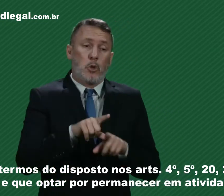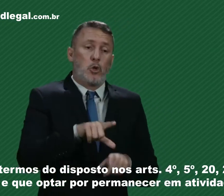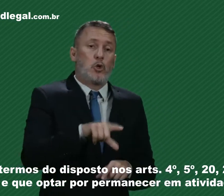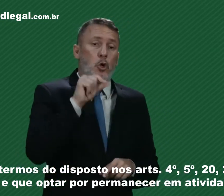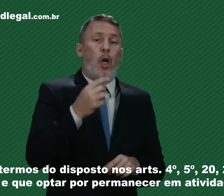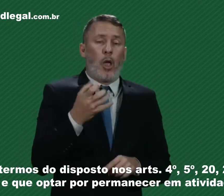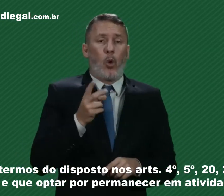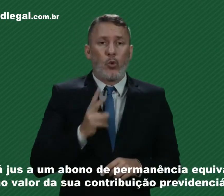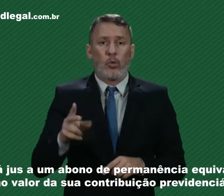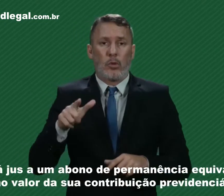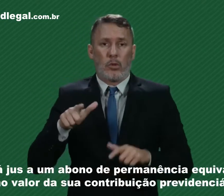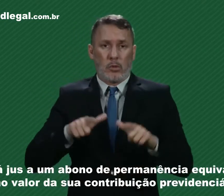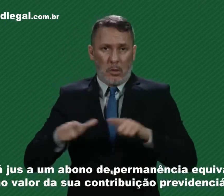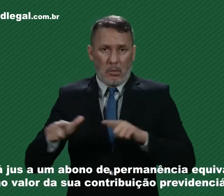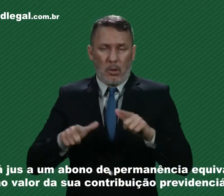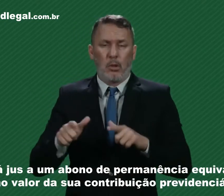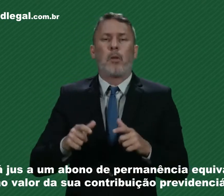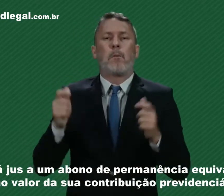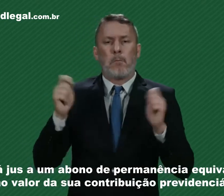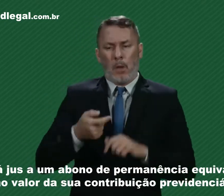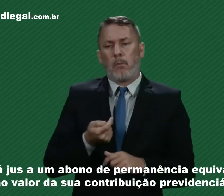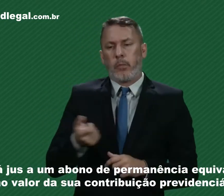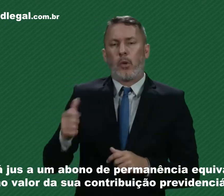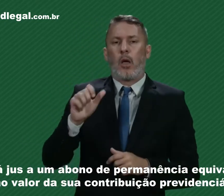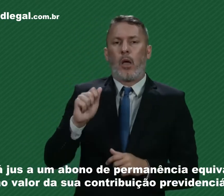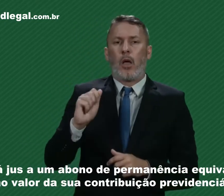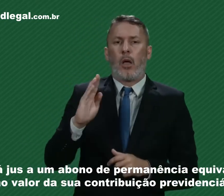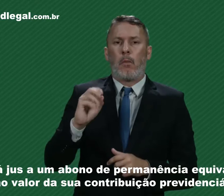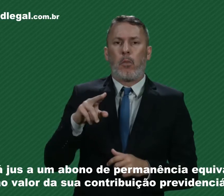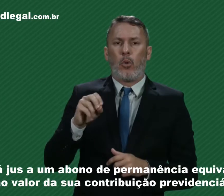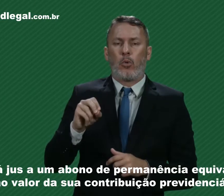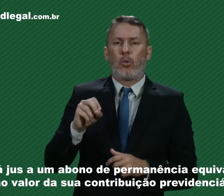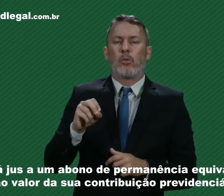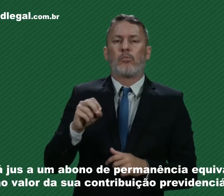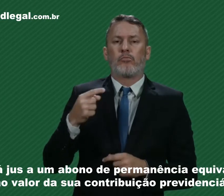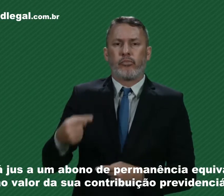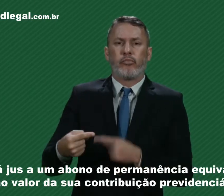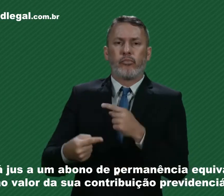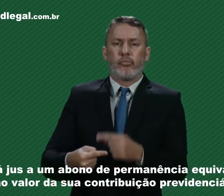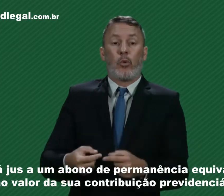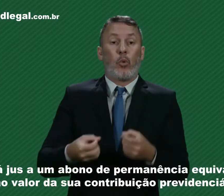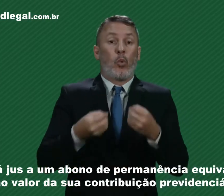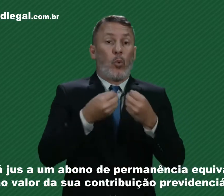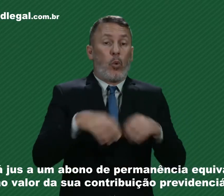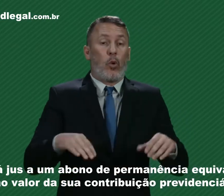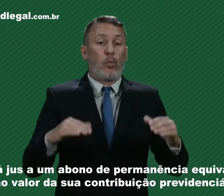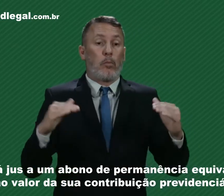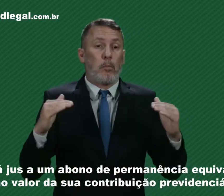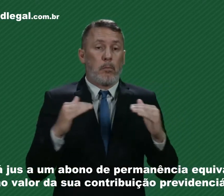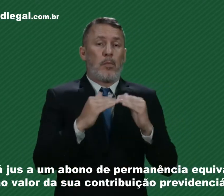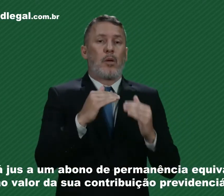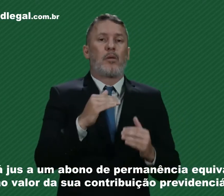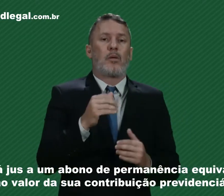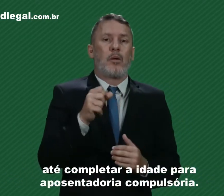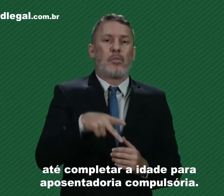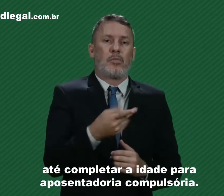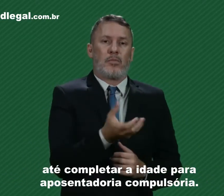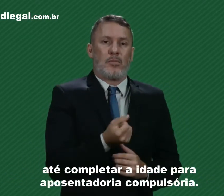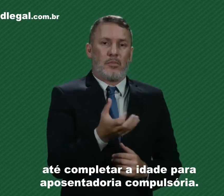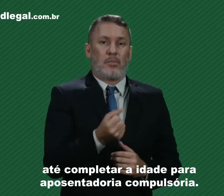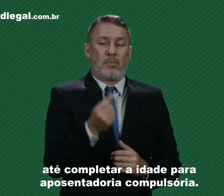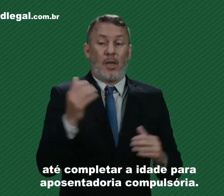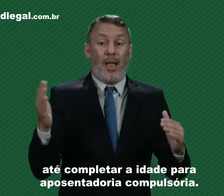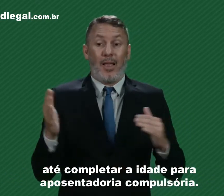permanecer em atividade fará jus a um abono de permanência equivalente ao valor da sua contribuição previdenciária